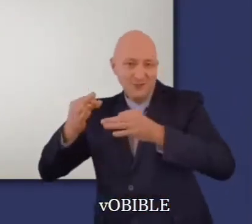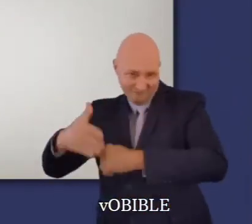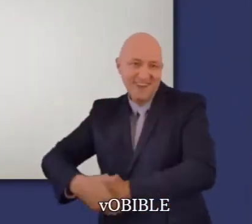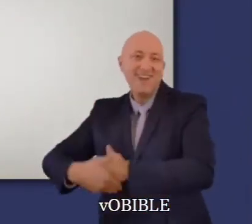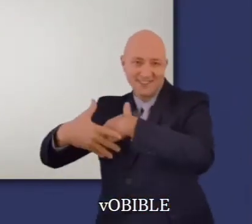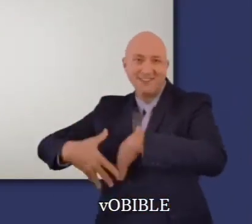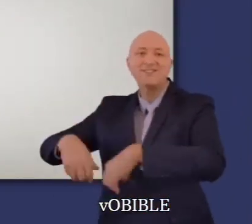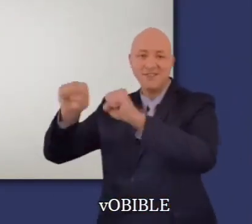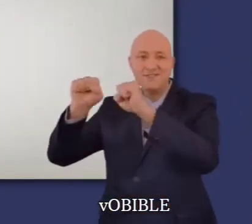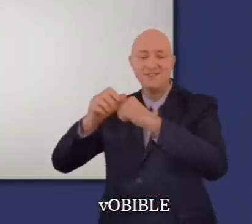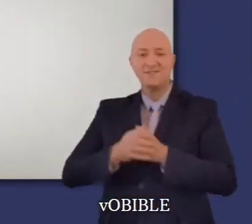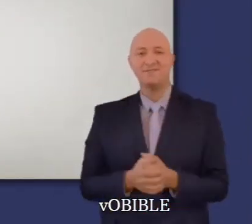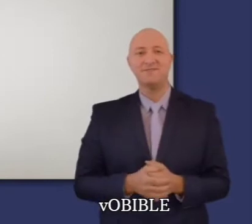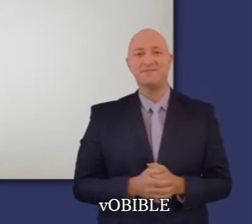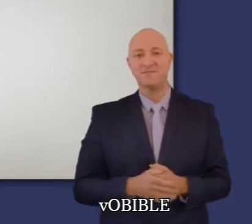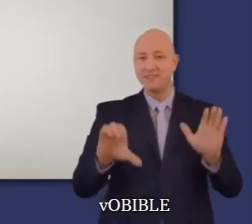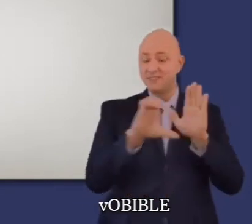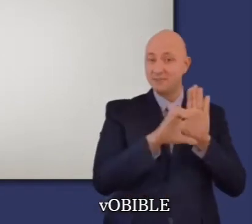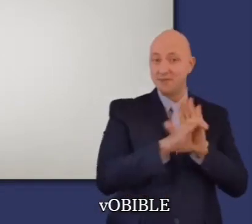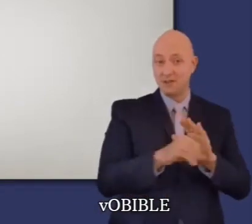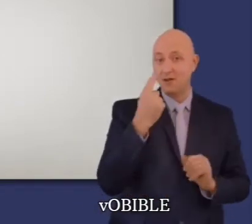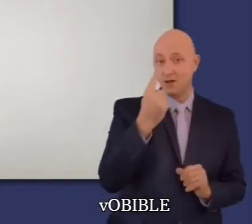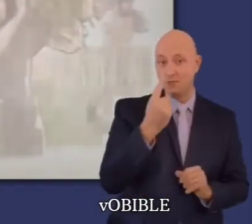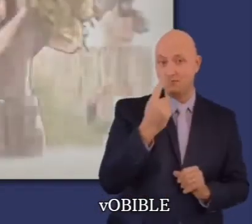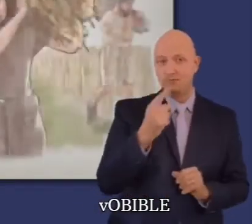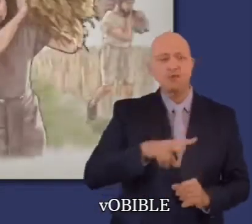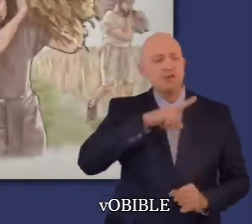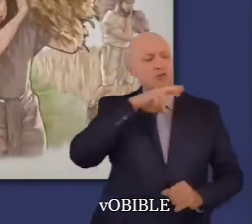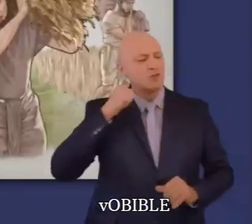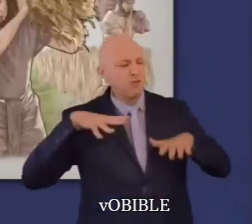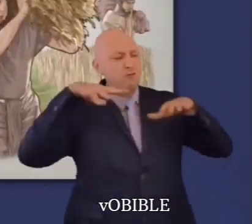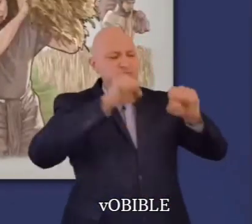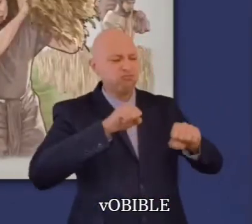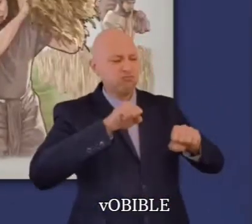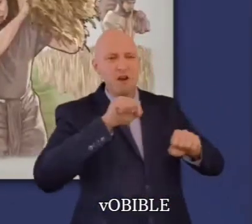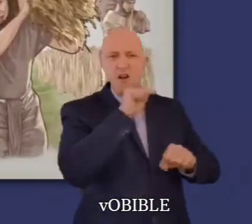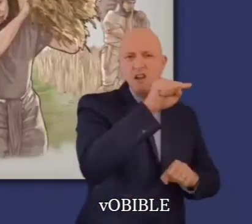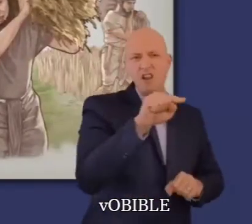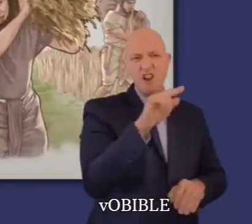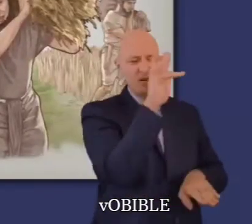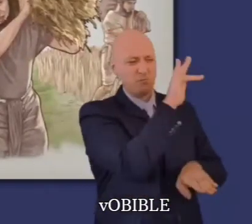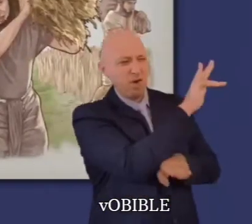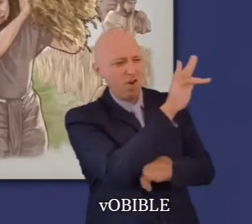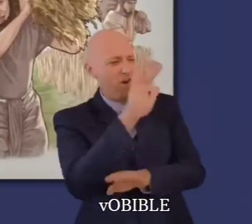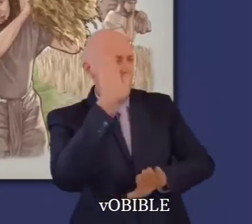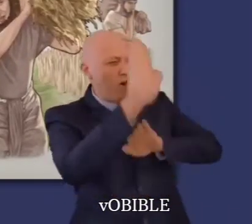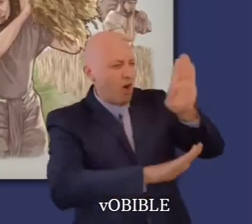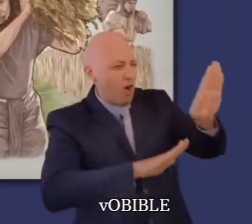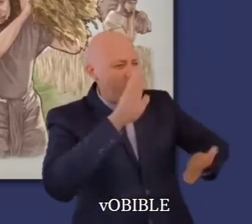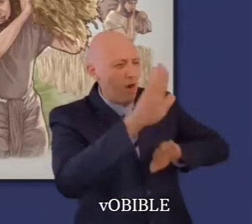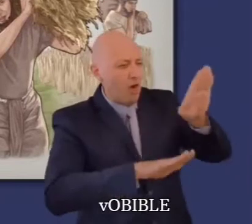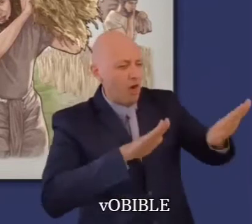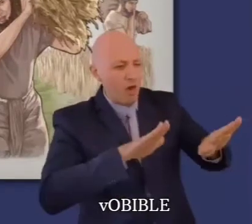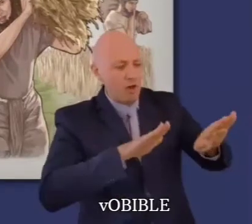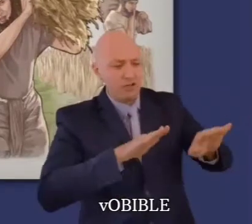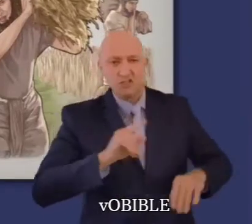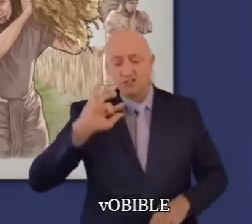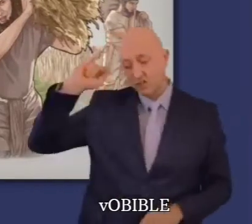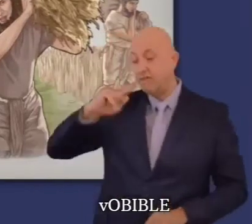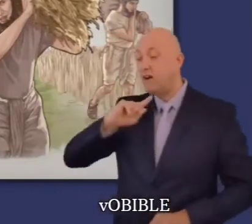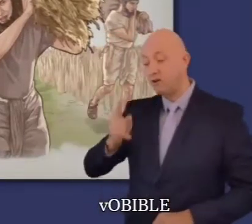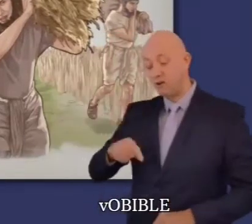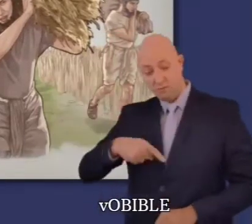Le livre des Juges couvre une période d'environ 330 ans. Elle commence vers 1450 et s'achève vers